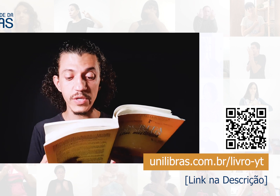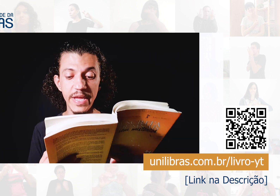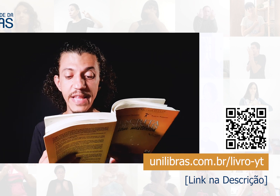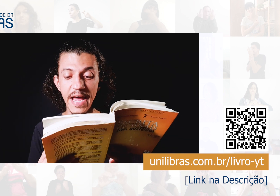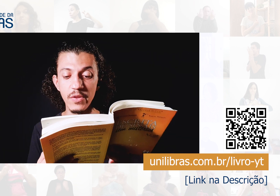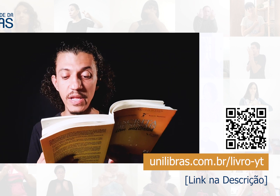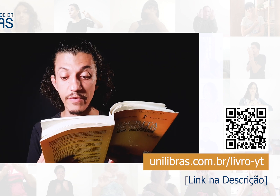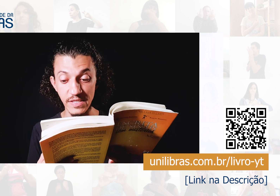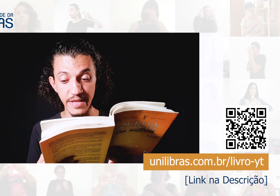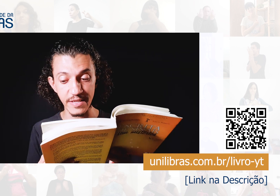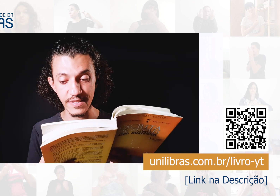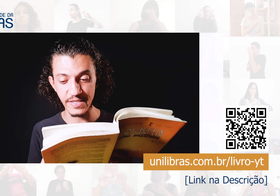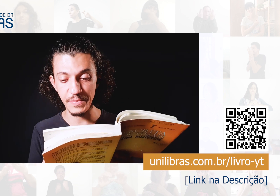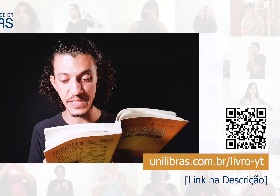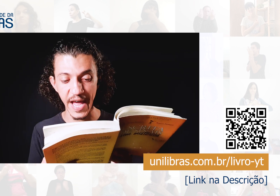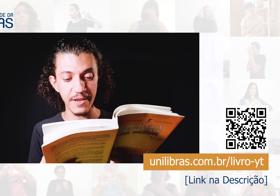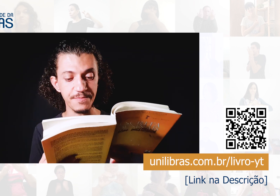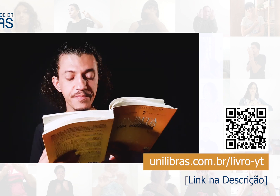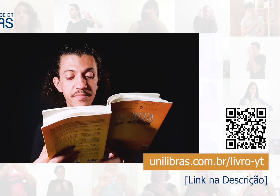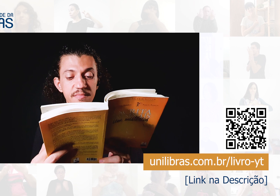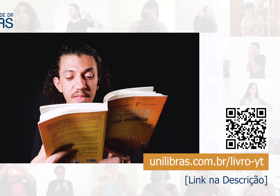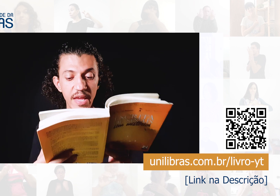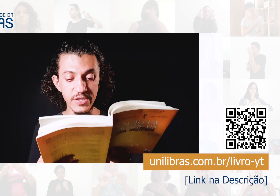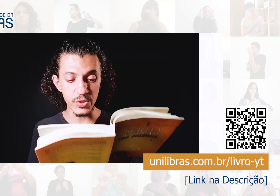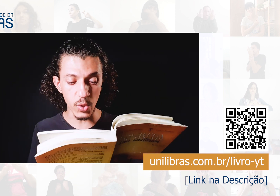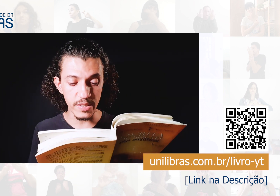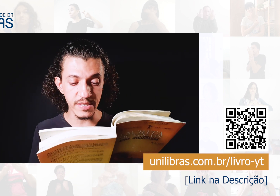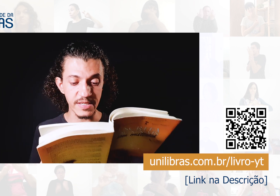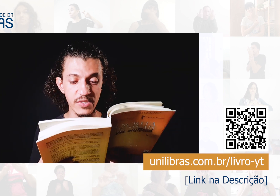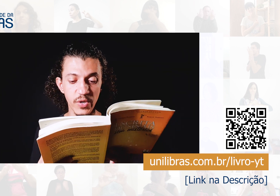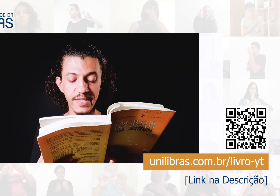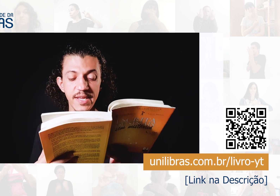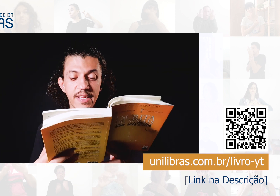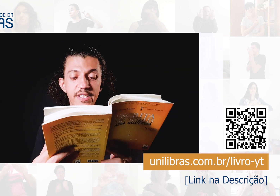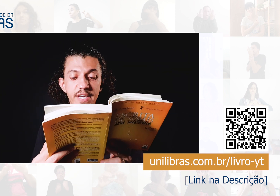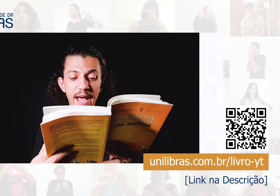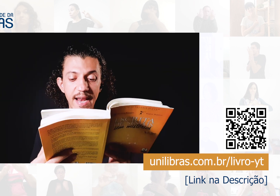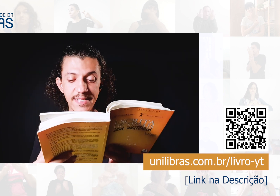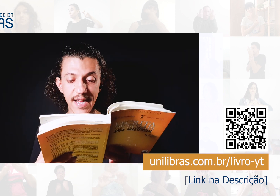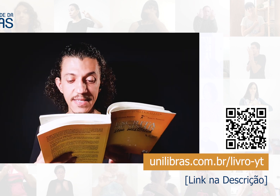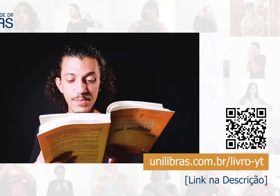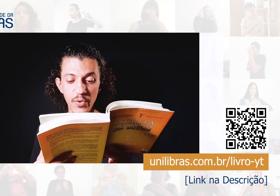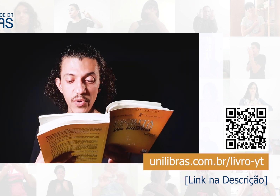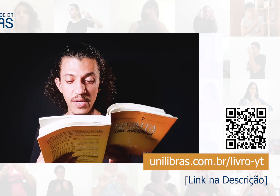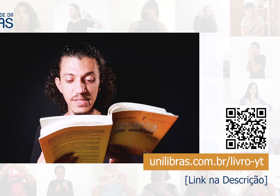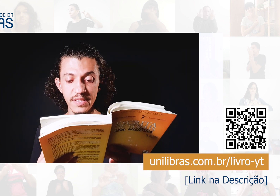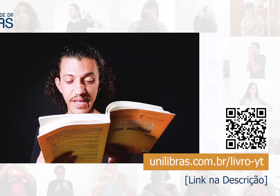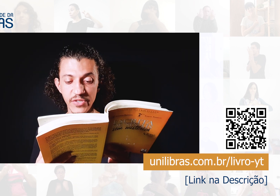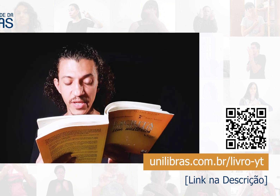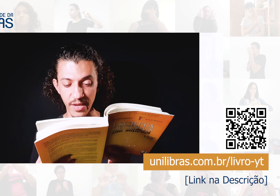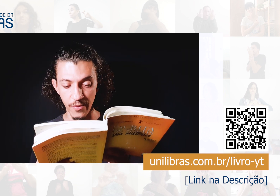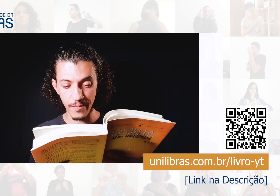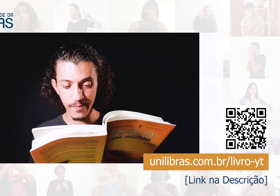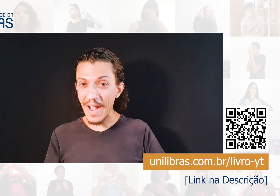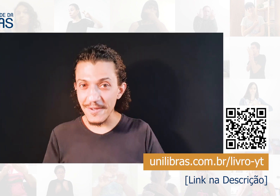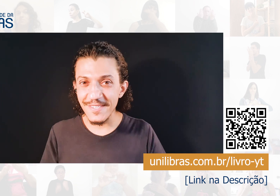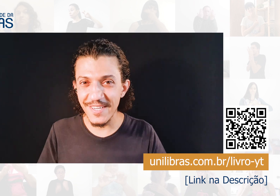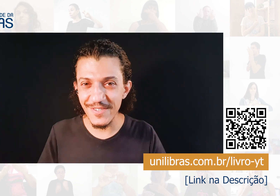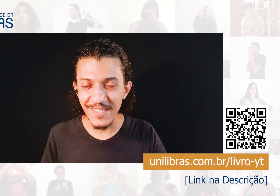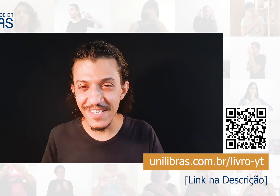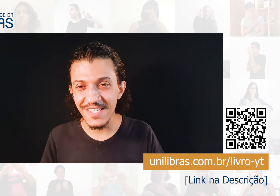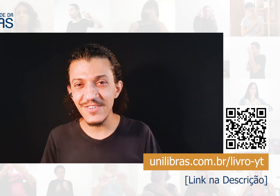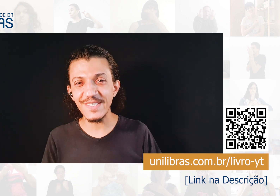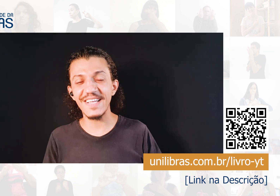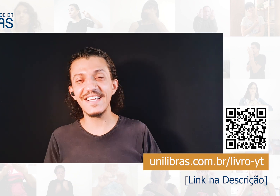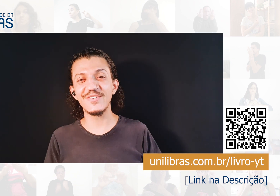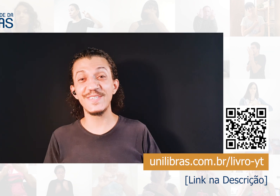então que surgiu a ideia do livro Escrita de Sinais Sem Mistérios e de todas as ações já realizadas por nós desde então. Por causa